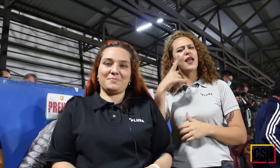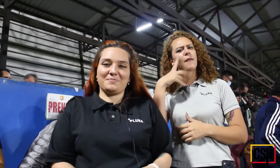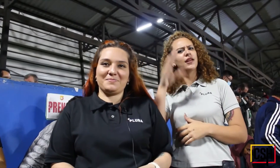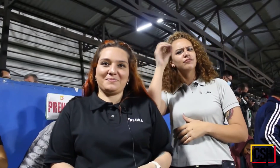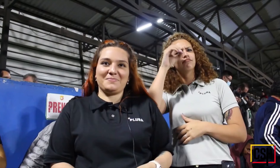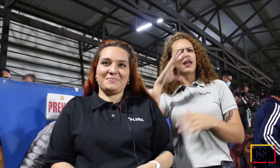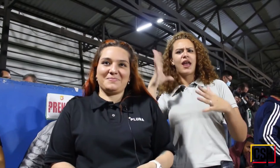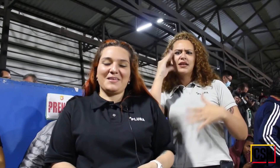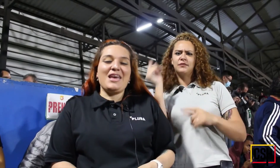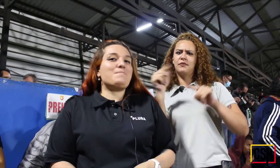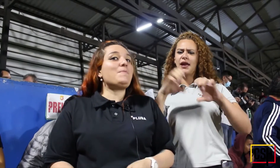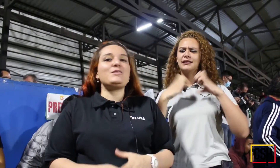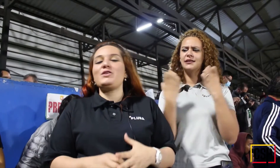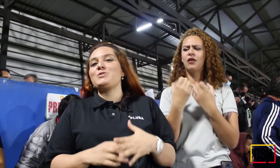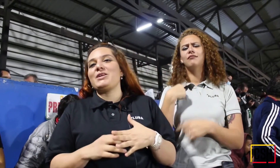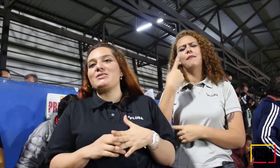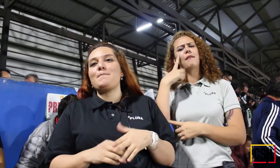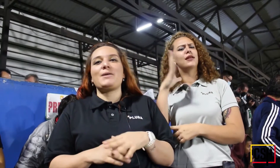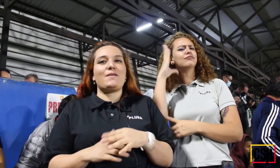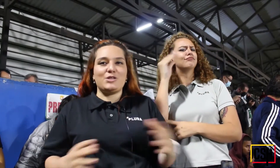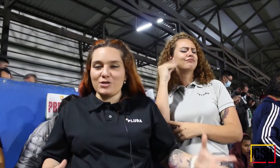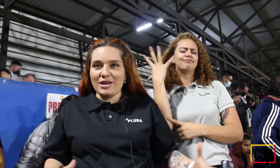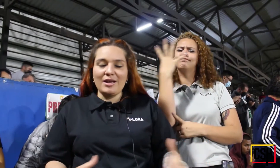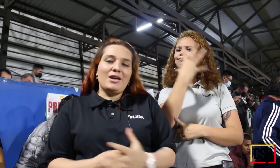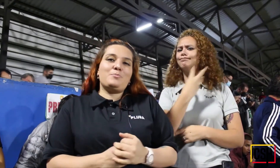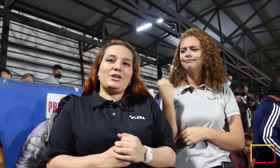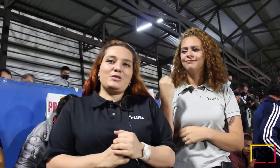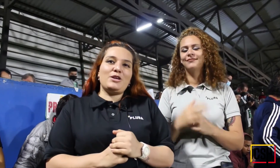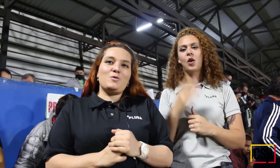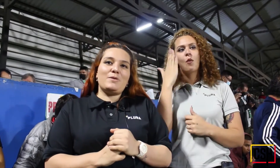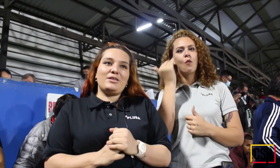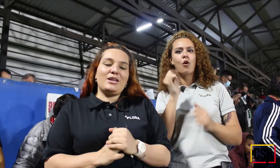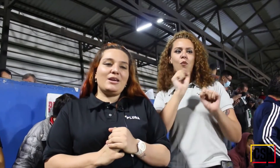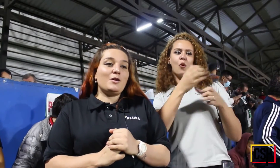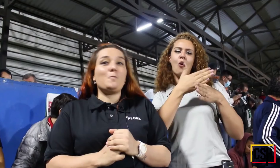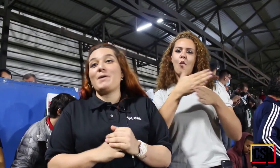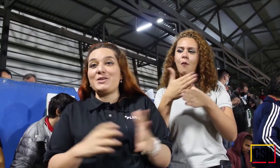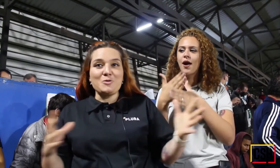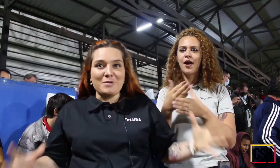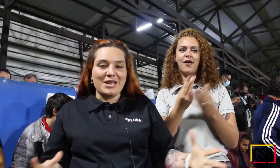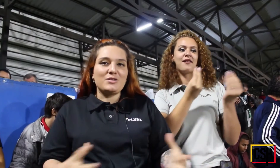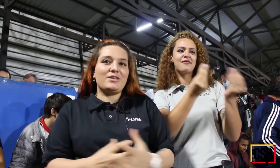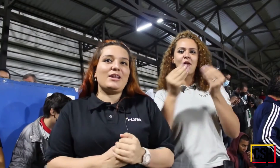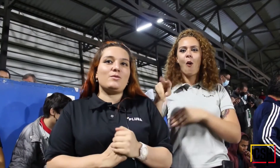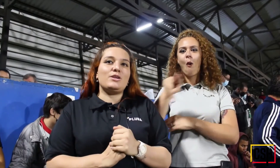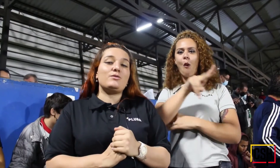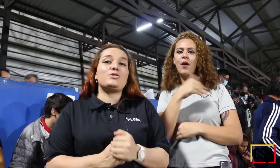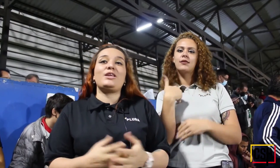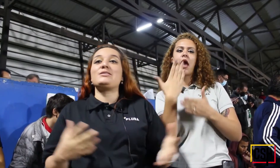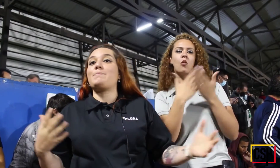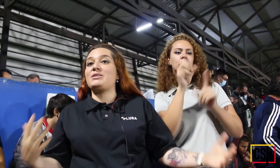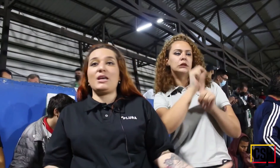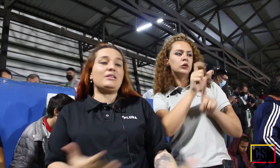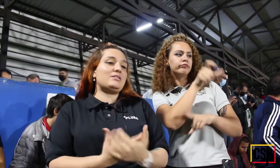¿Qué le ha parecido la experiencia de estar en el estadio? Me ha parecido una experiencia maravillosa por el hecho de compartir con varios compañeros que tienen alguna